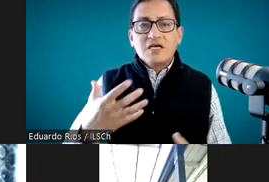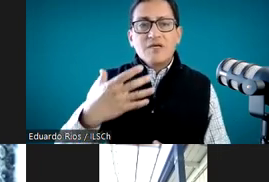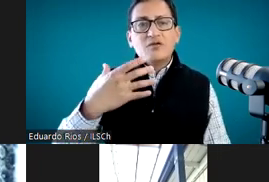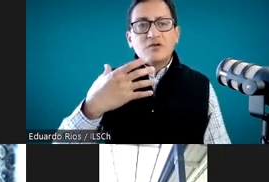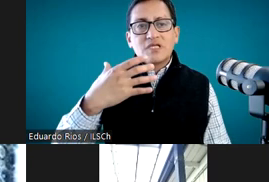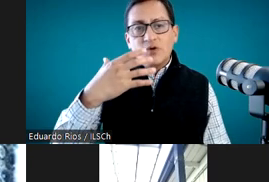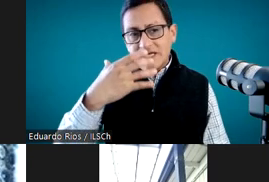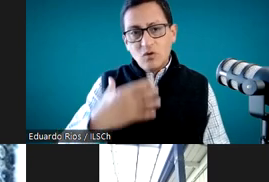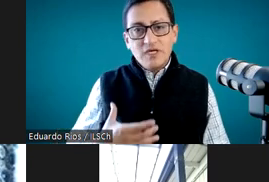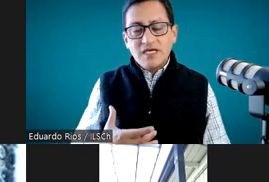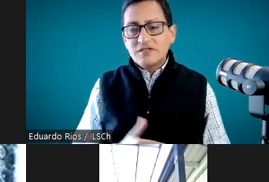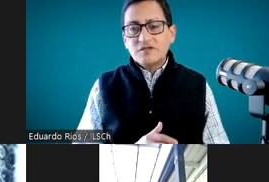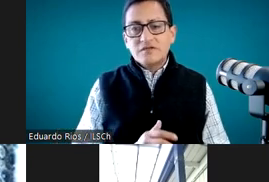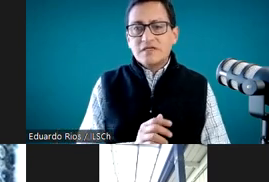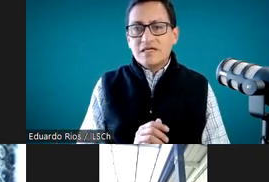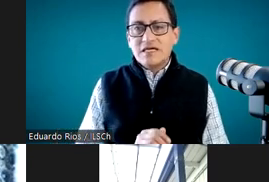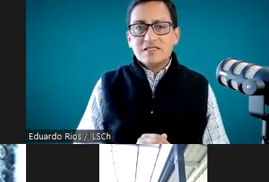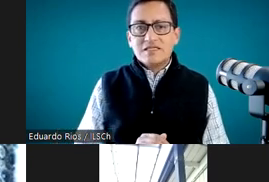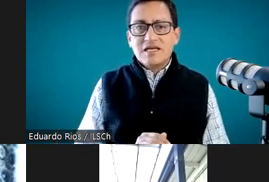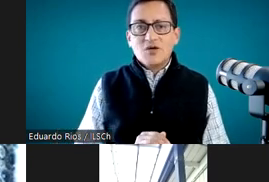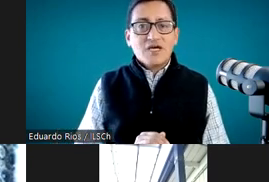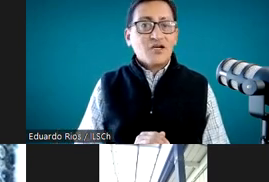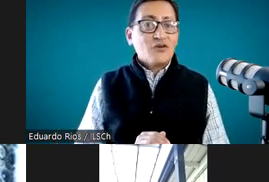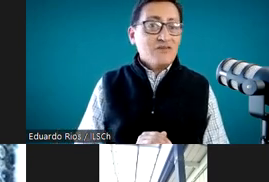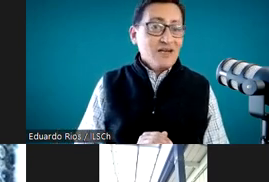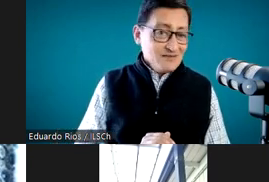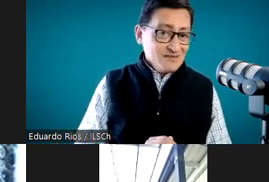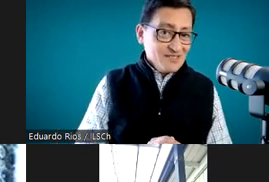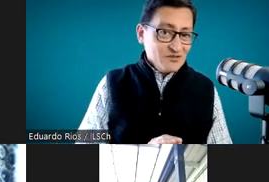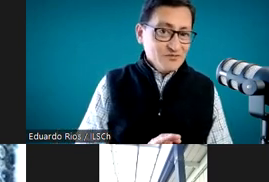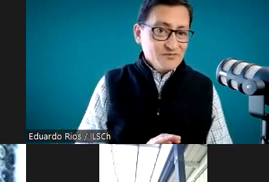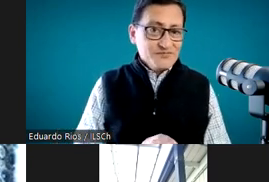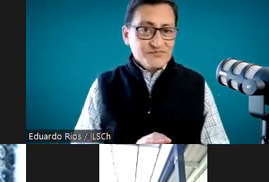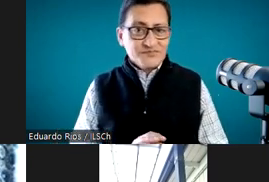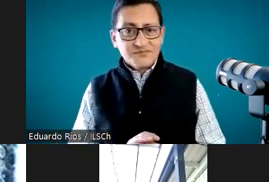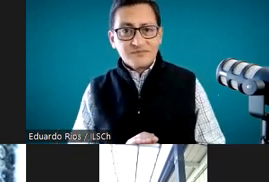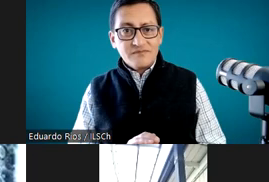hay un elemento de nuestra comunicación que es el lenguaje no verbal, ¿cierto?